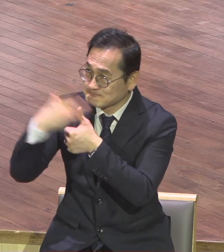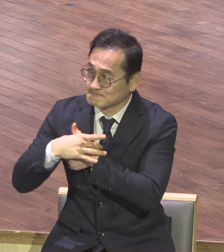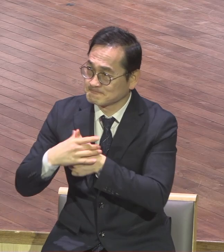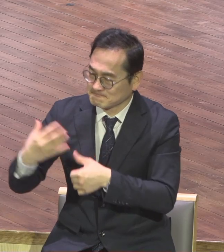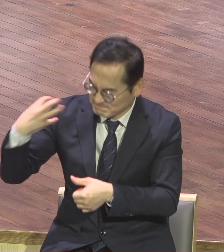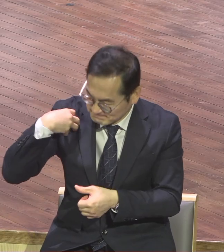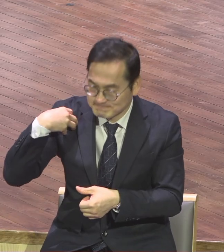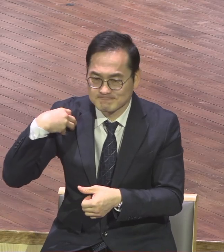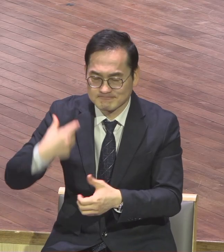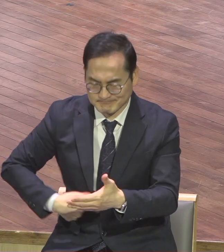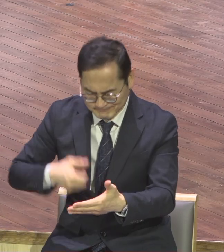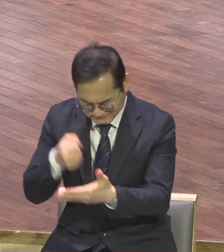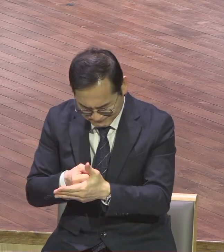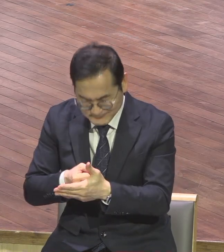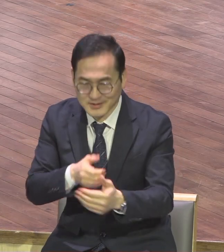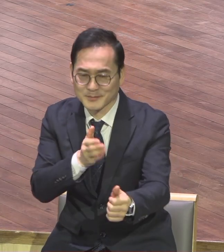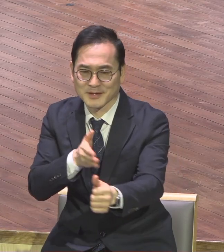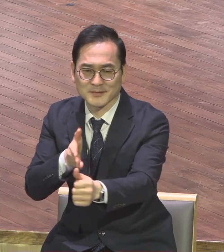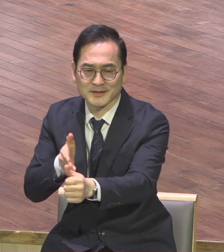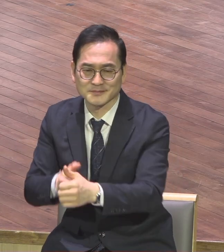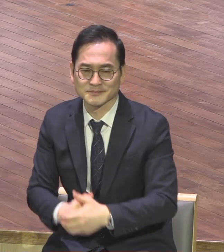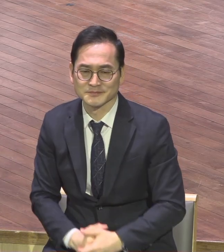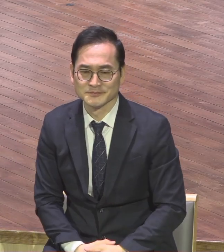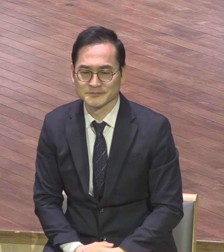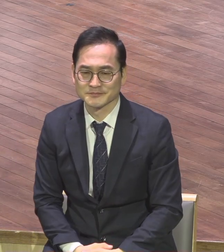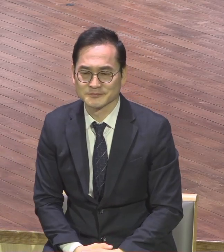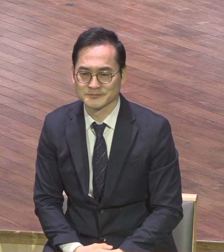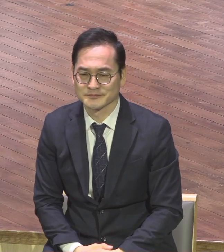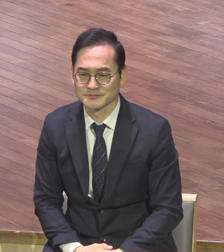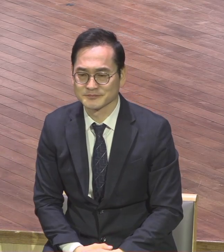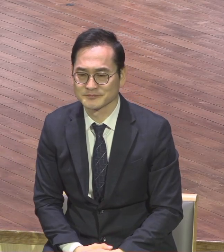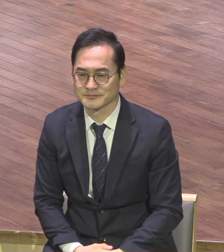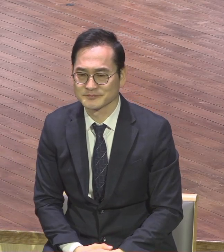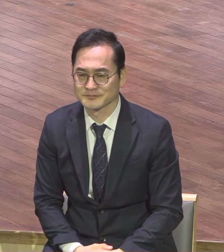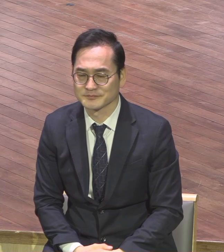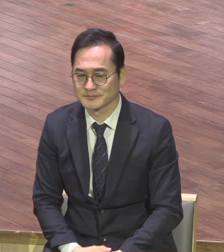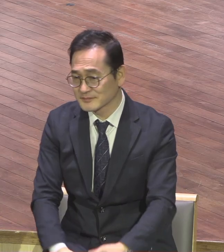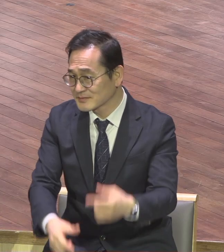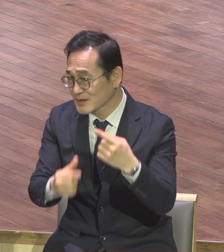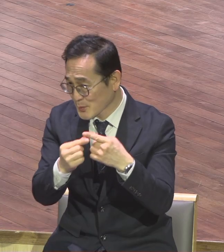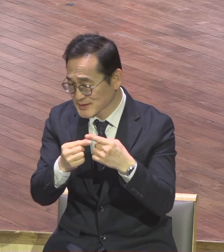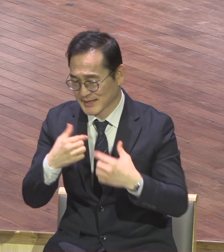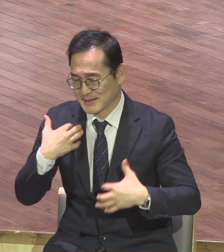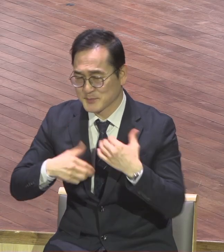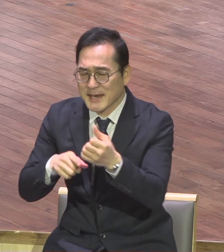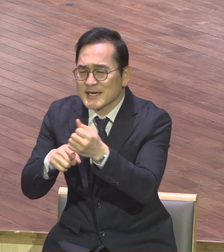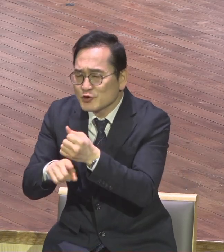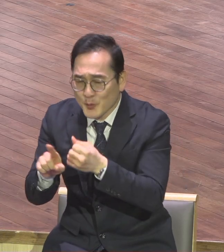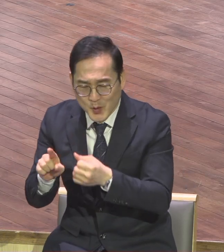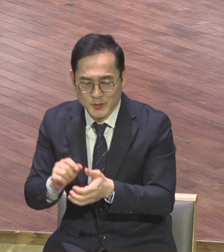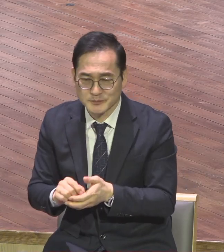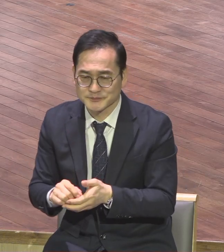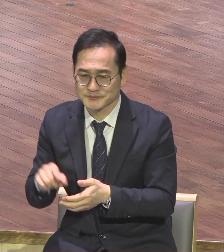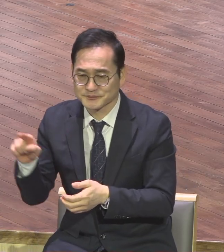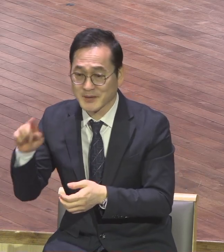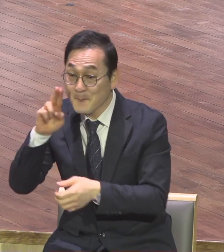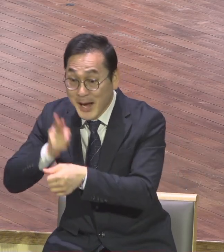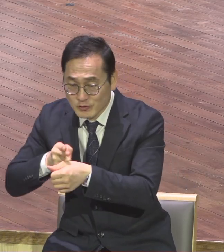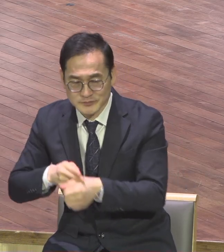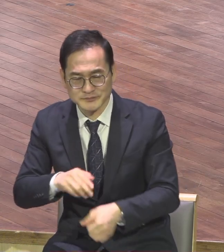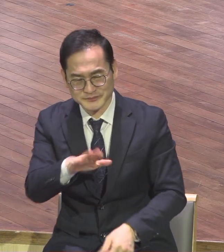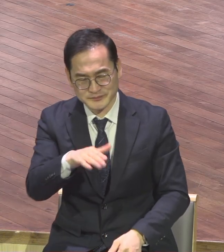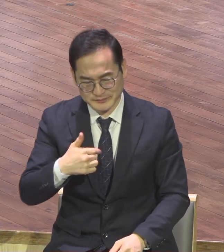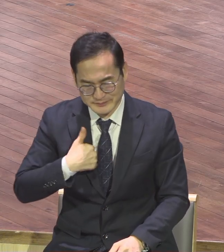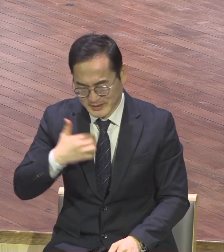받겠다라는 결단하는 시간 되기를 주님으로 축복합니다. 그럼 첫째로 기쁨의 이유입니다. 12절 봅니다. 형제들아, 내가 당한